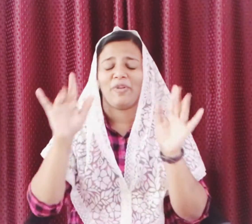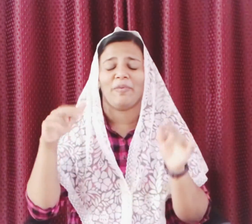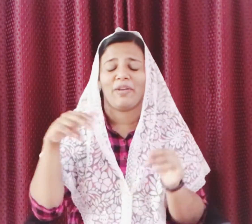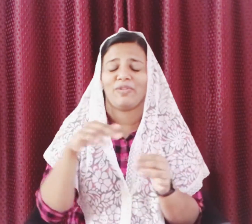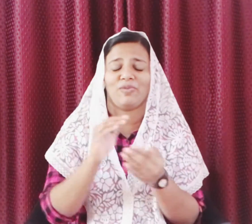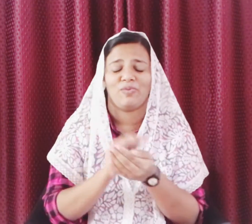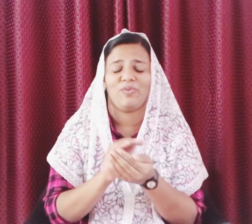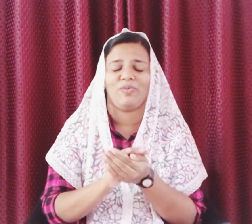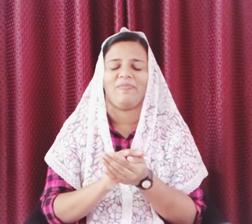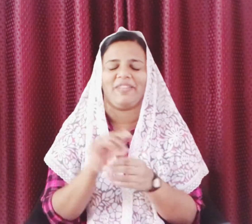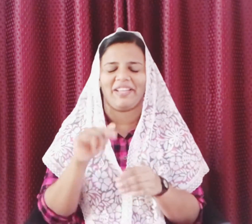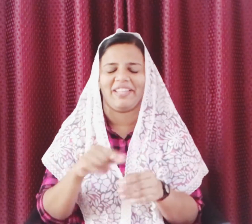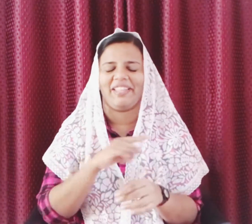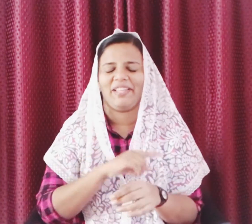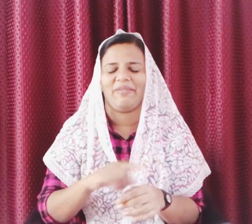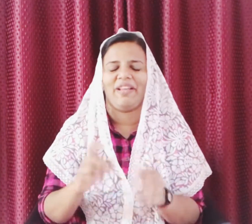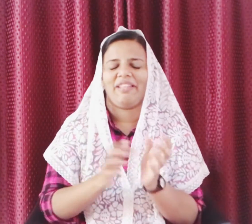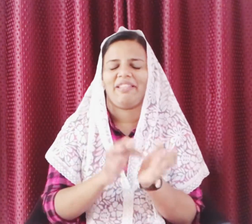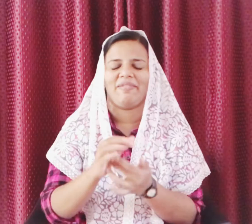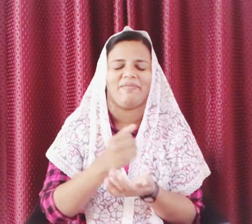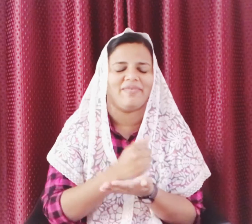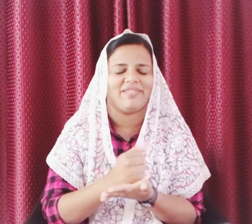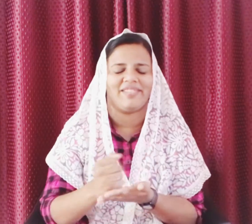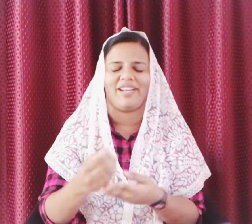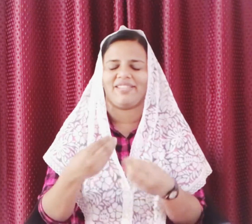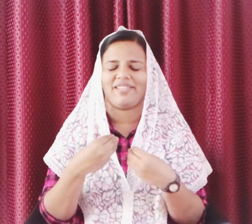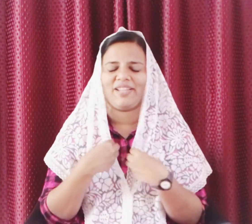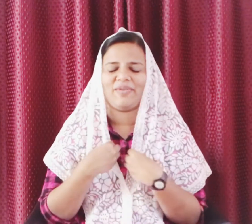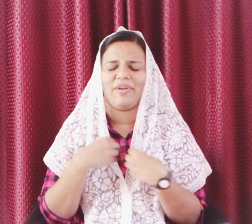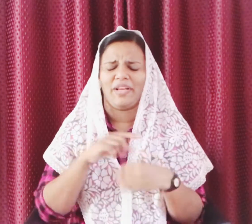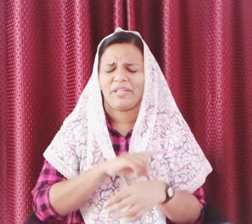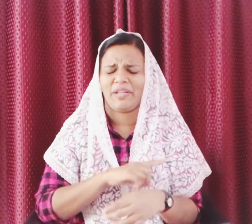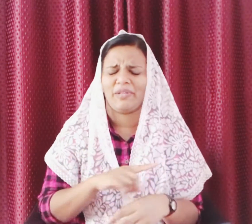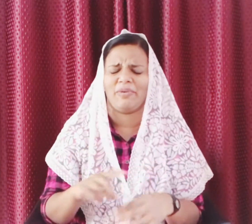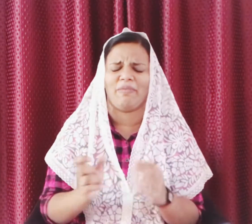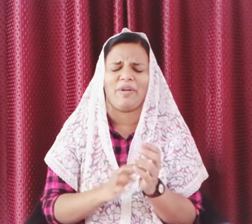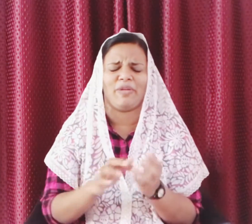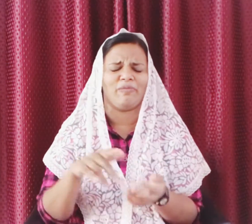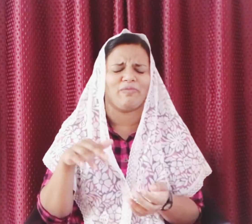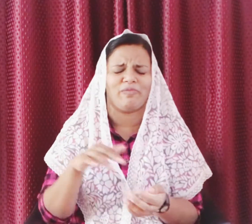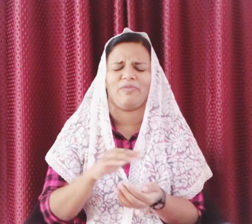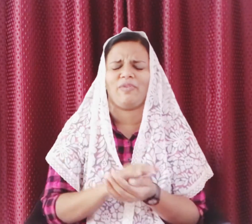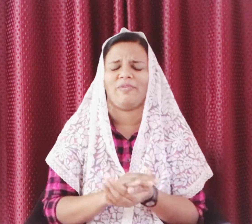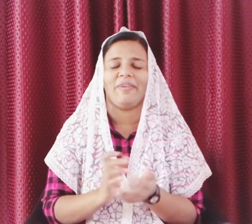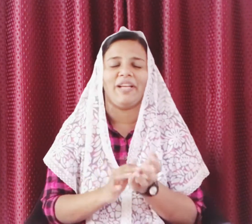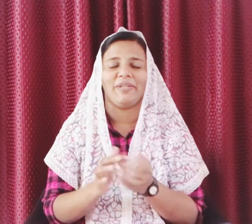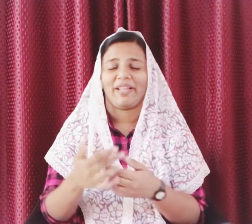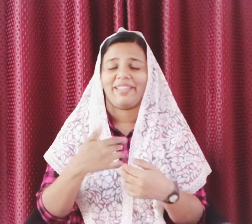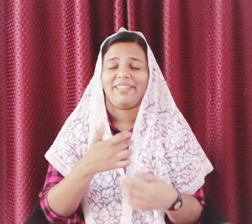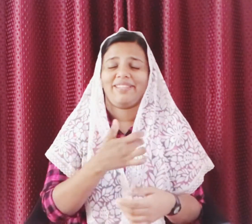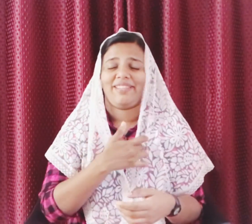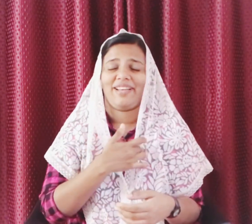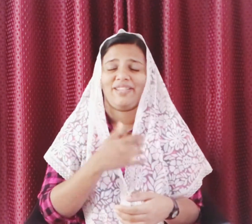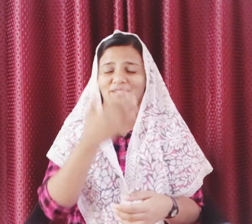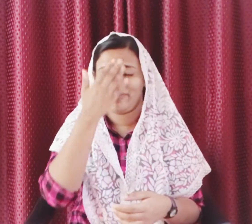പരിപാലിച്ചു. ഹല്ലേലൂയ. ഇത്രത്തോളം ഞങ്ങളുടെ യഹോവ ഞങ്ങളെ സഹായിച്ചു, ഇത്രത്തോളം ഞങ്ങളെ പുലർത്തി, ഞങ്ങൾക്കോട് കാണിച്ച കരുണയ്ക്കായിട്ട്, ഞങ്ങളോട്